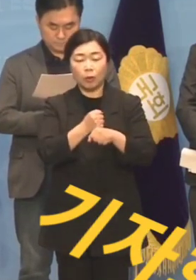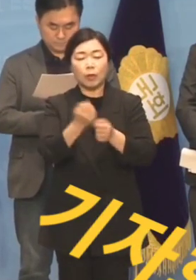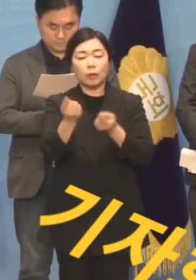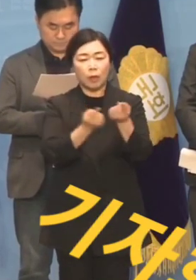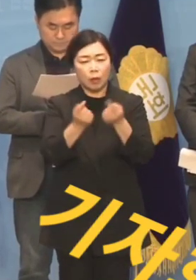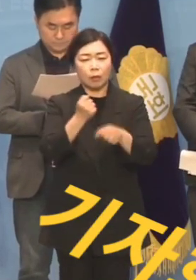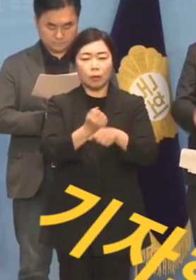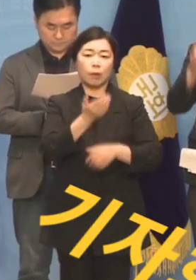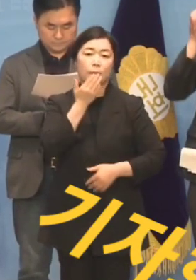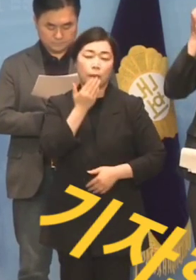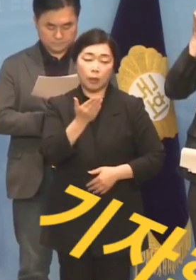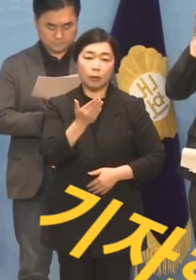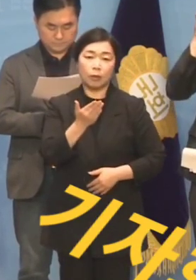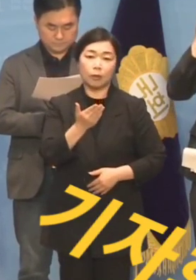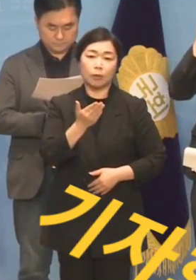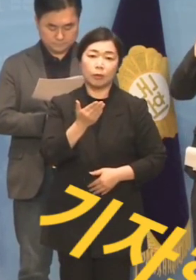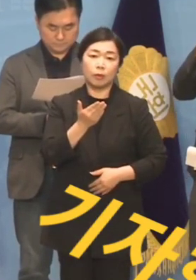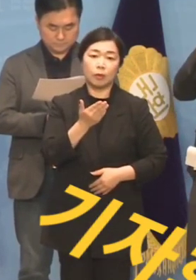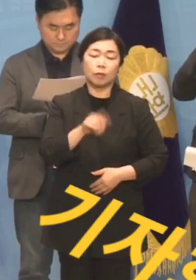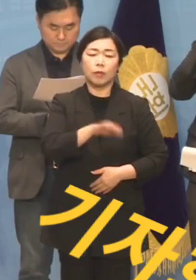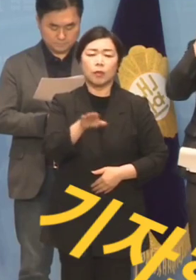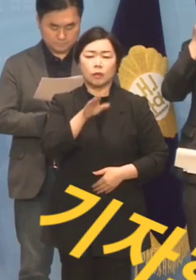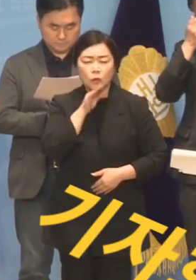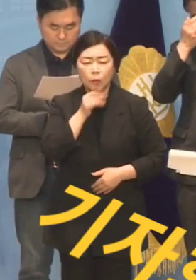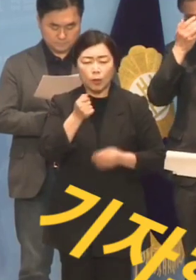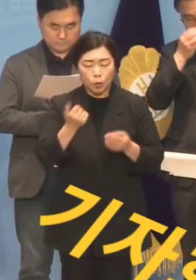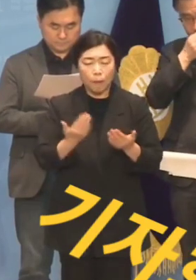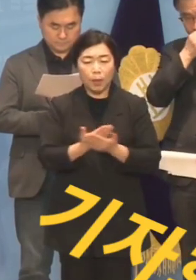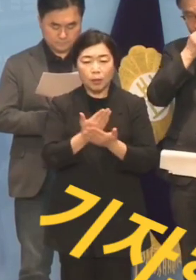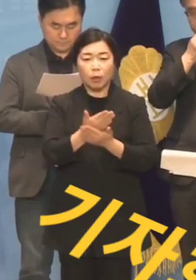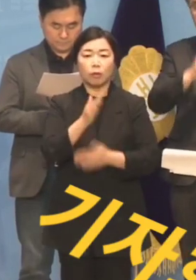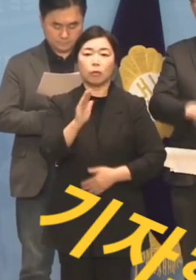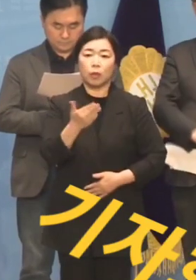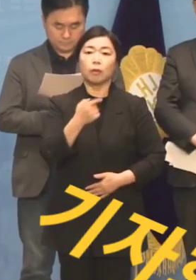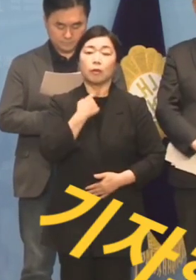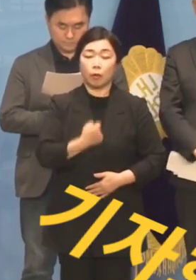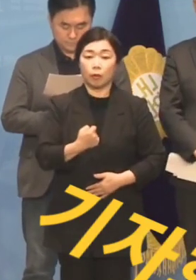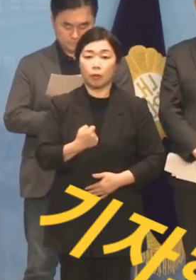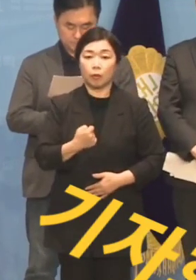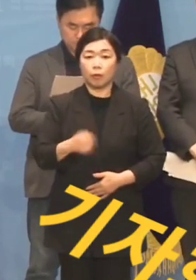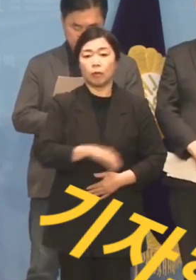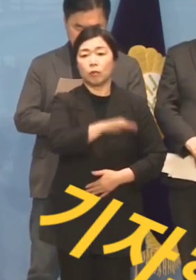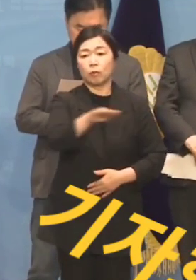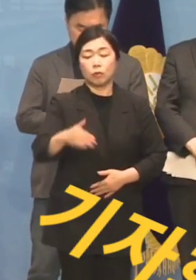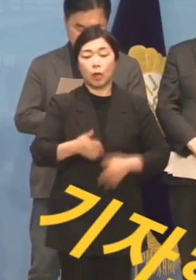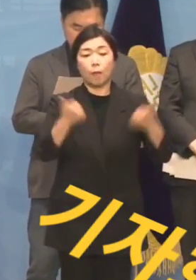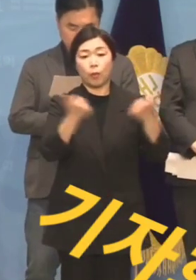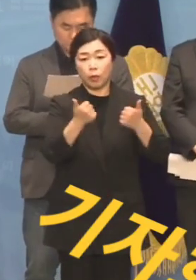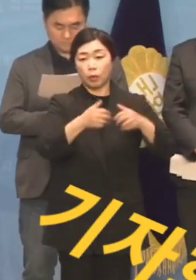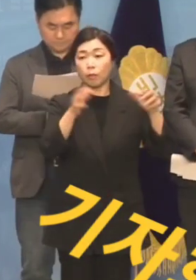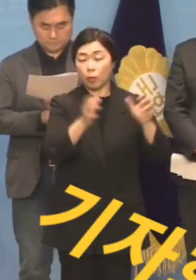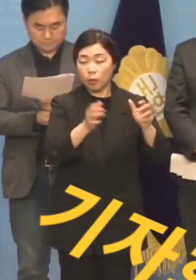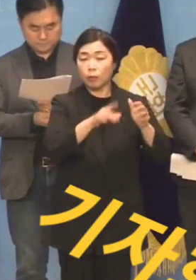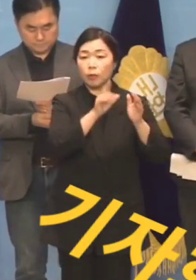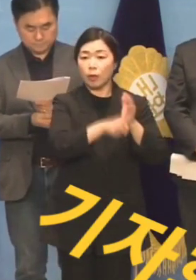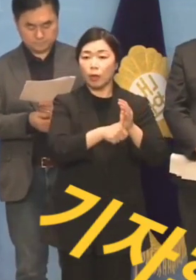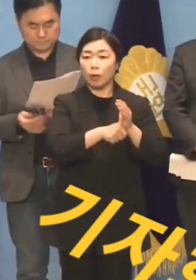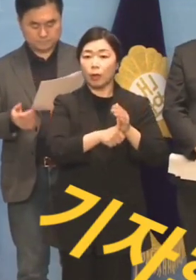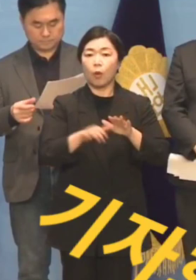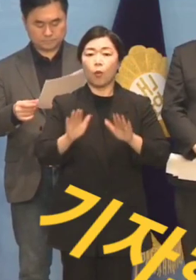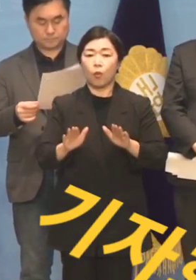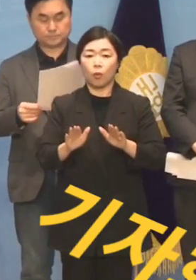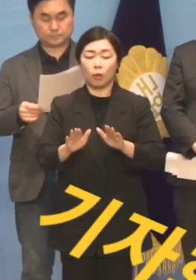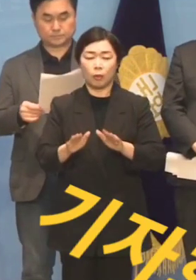가능한 한뼘이라도 진전된 선거제도 개편을 위해서 그 개편이 이번 국회에서